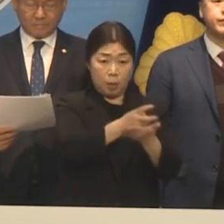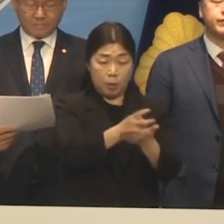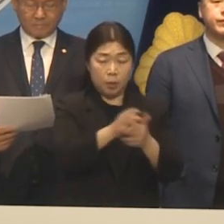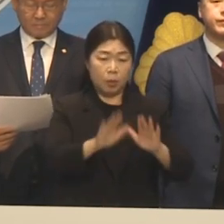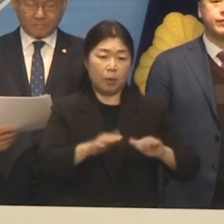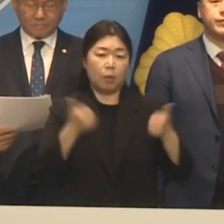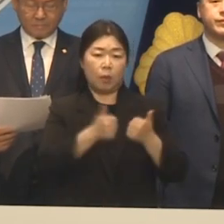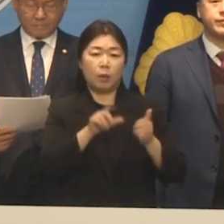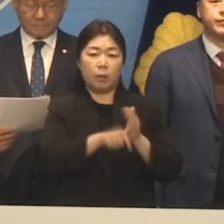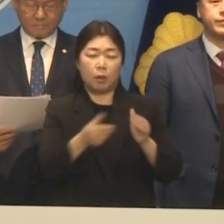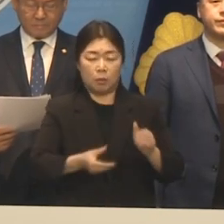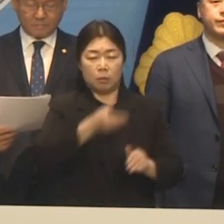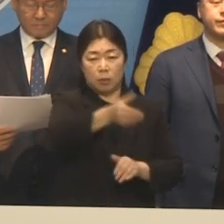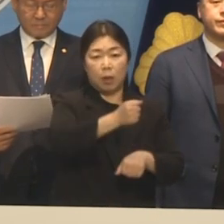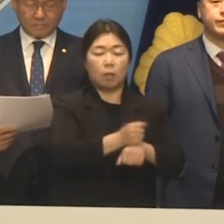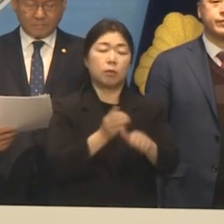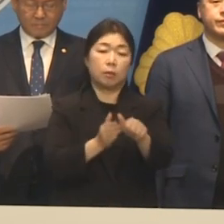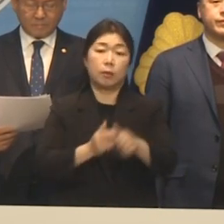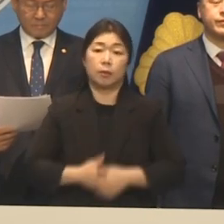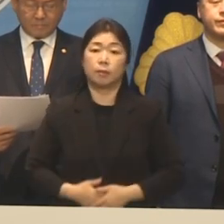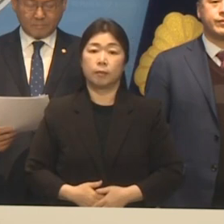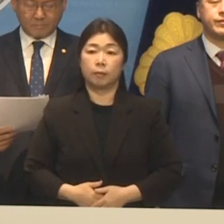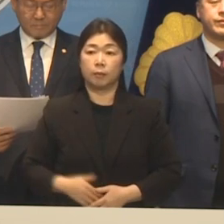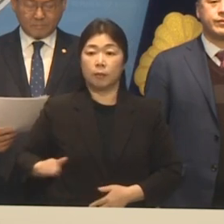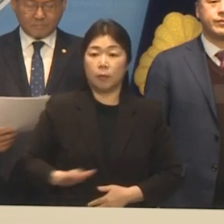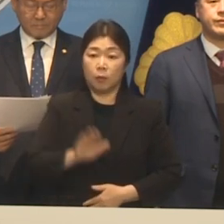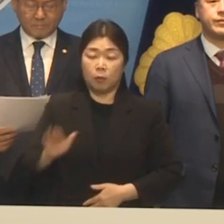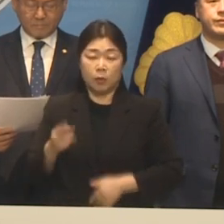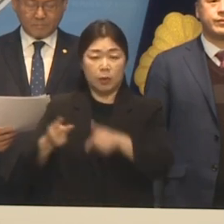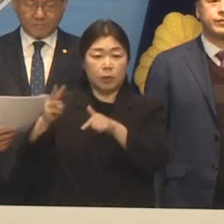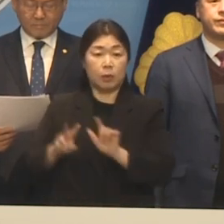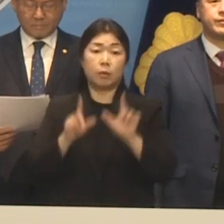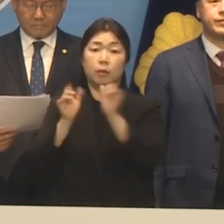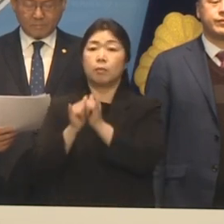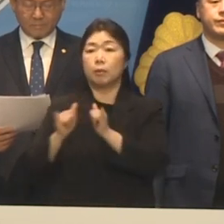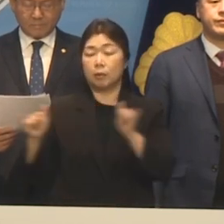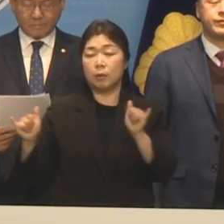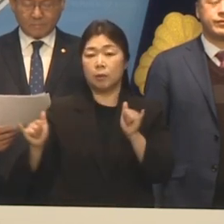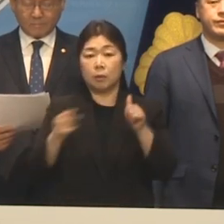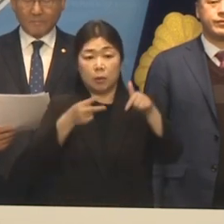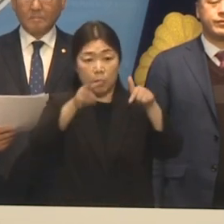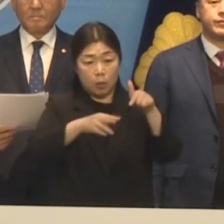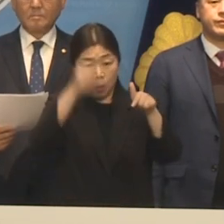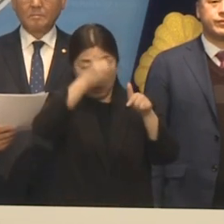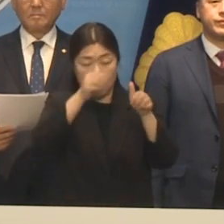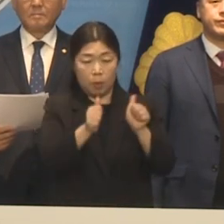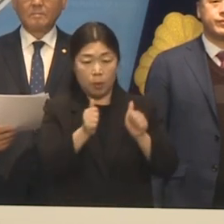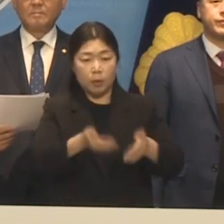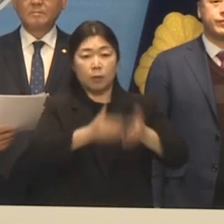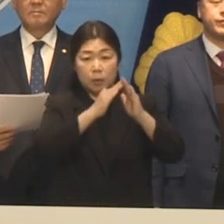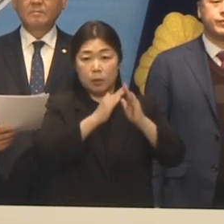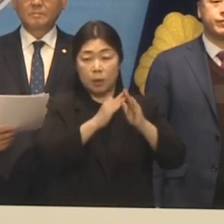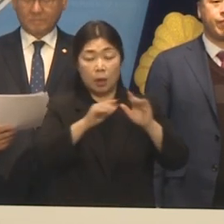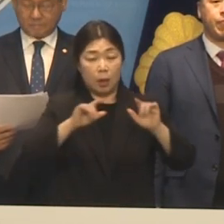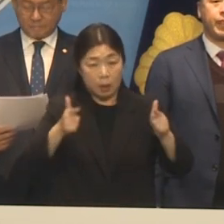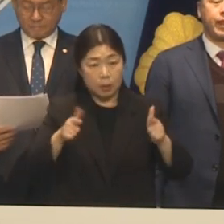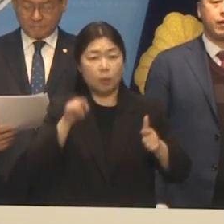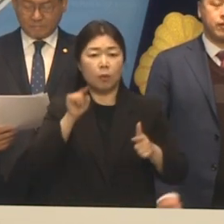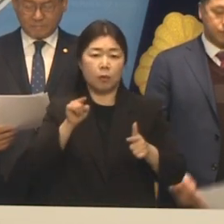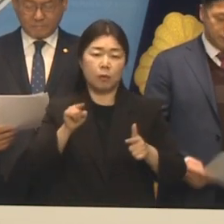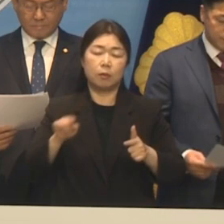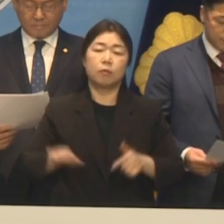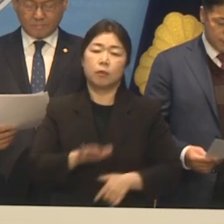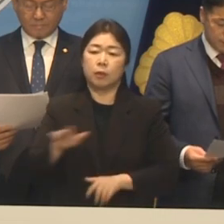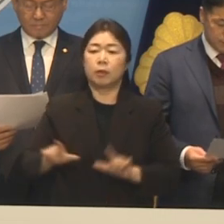회의에 회부해야 할 것입니다 우리 인천 시민들은 인천 고등법원 유치가 되지 않는 것을